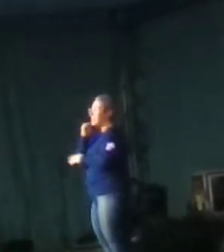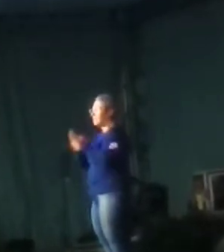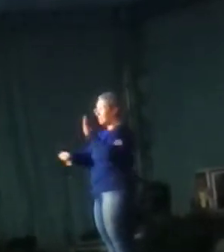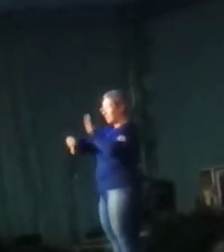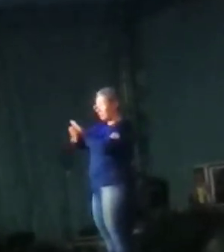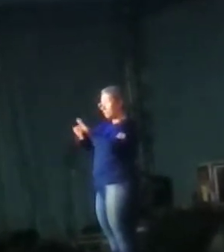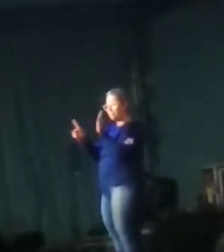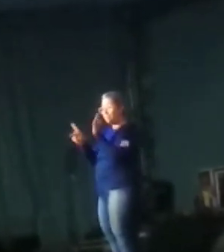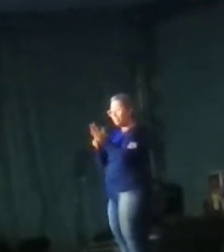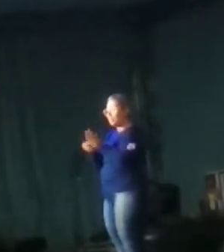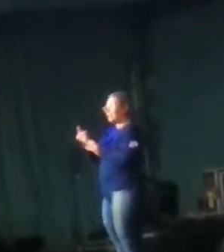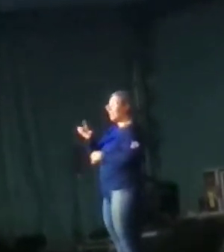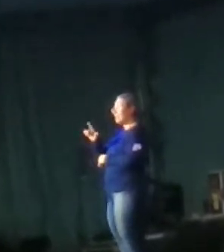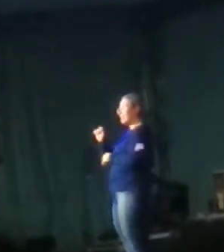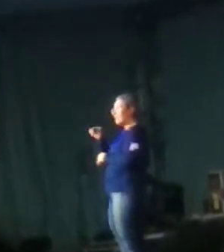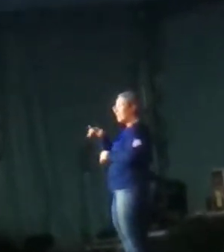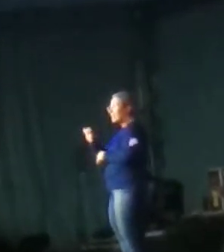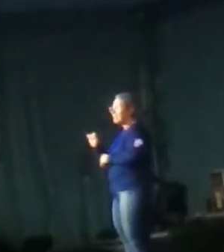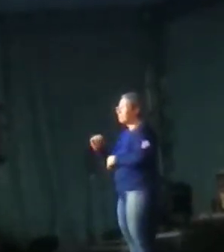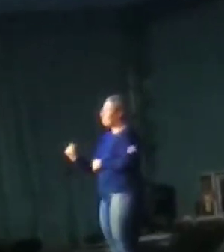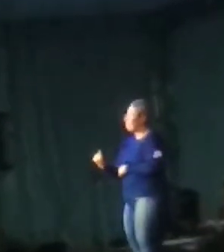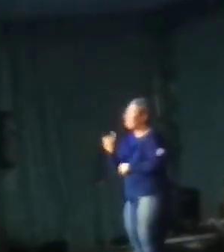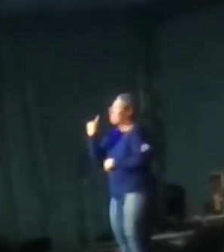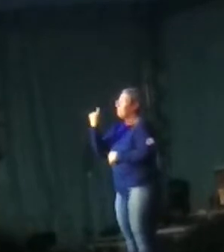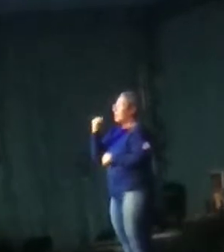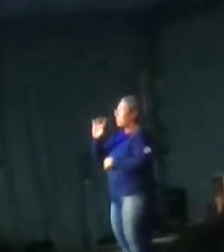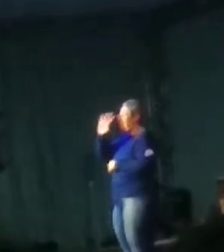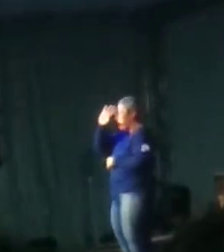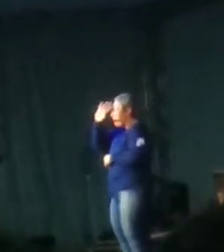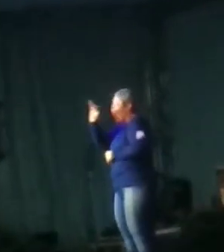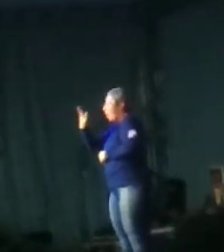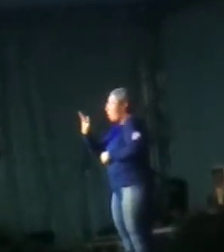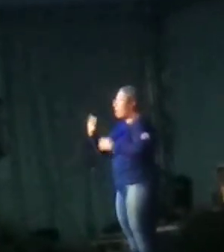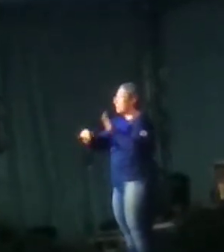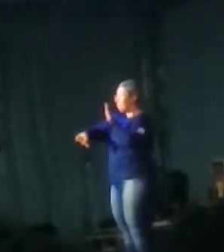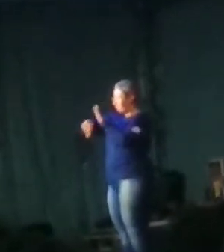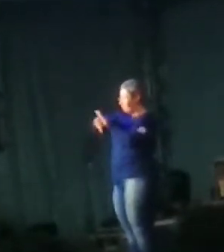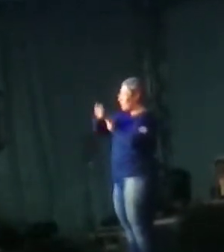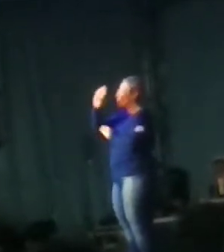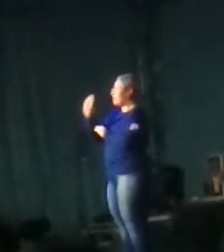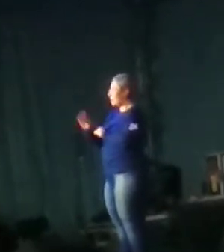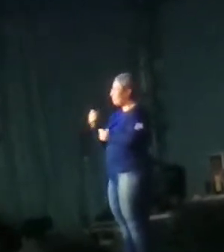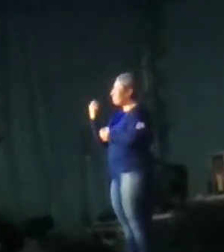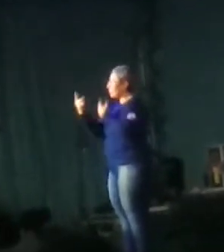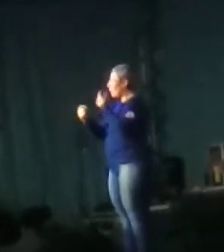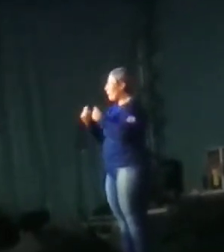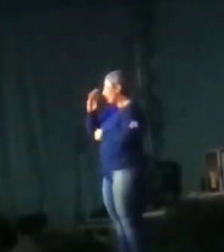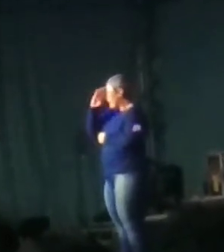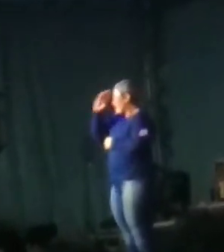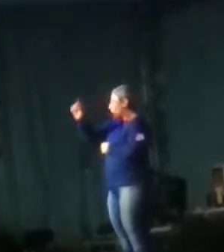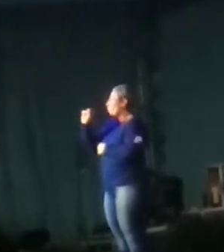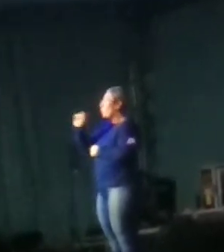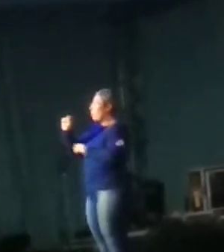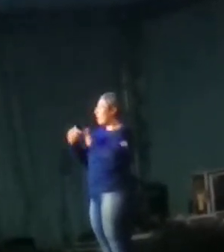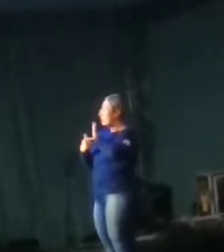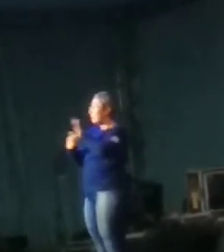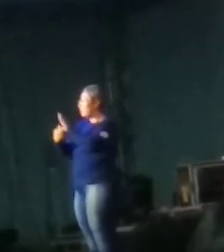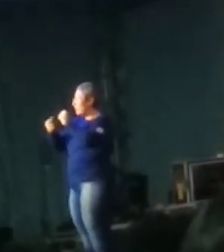Criminais. Ilana é peça-chave na resolução de alguns crimes no Brasil, principalmente os que